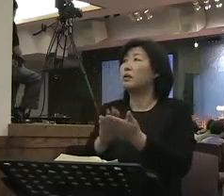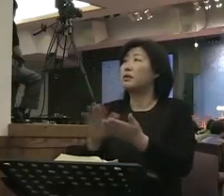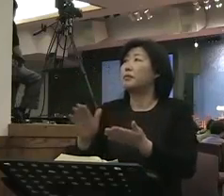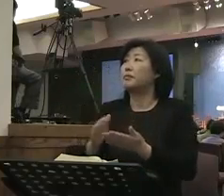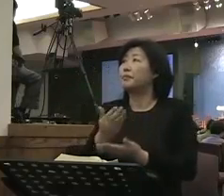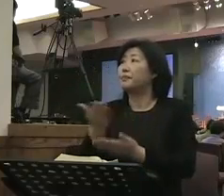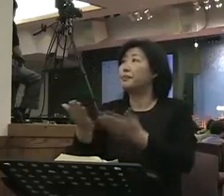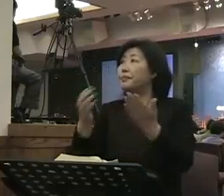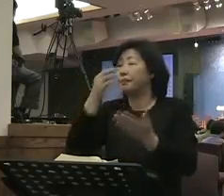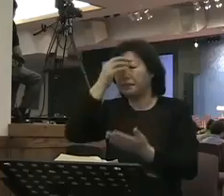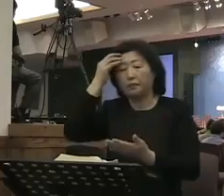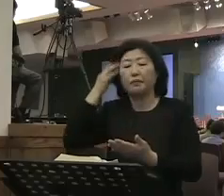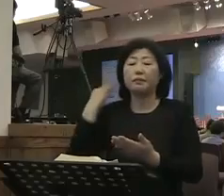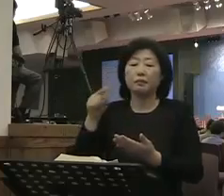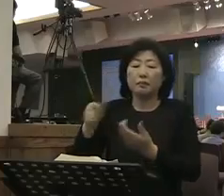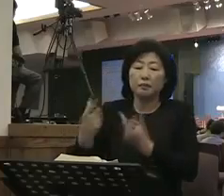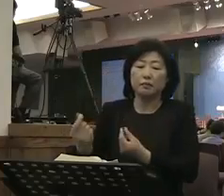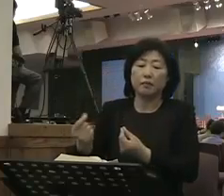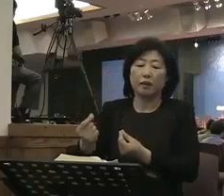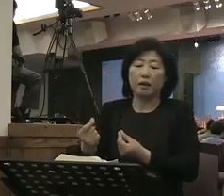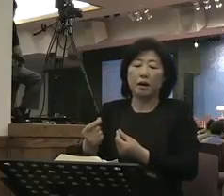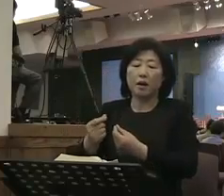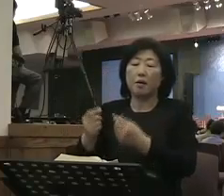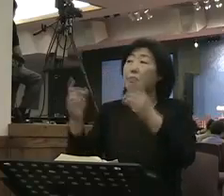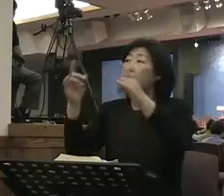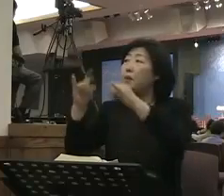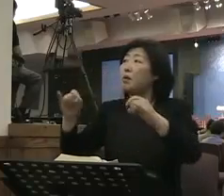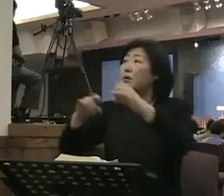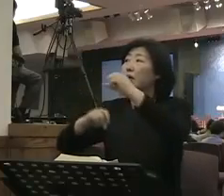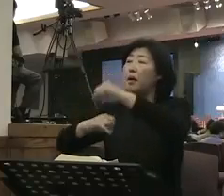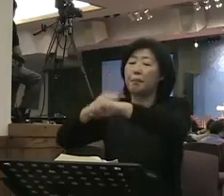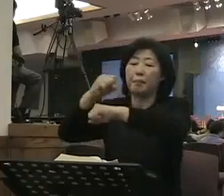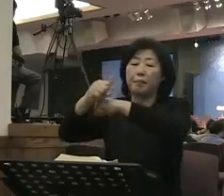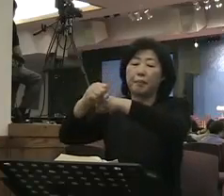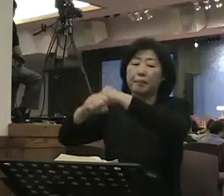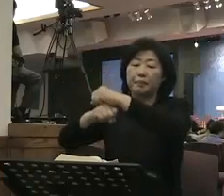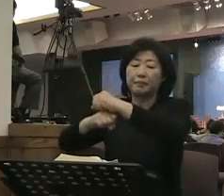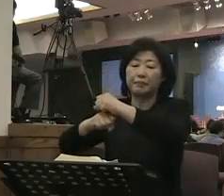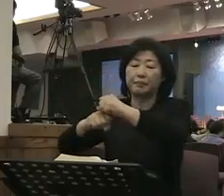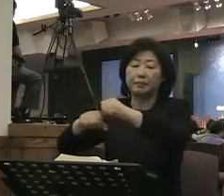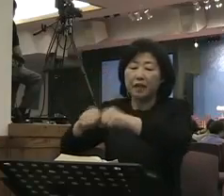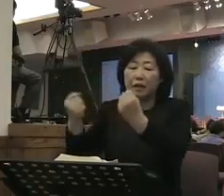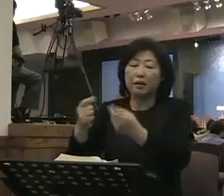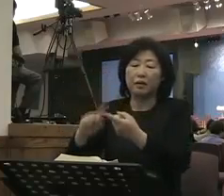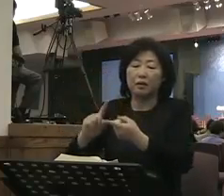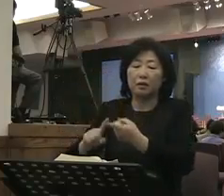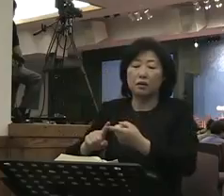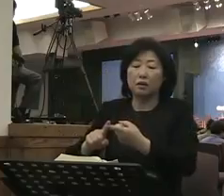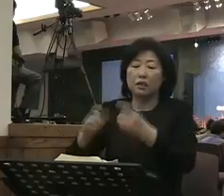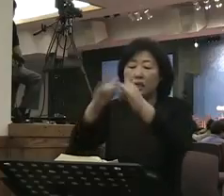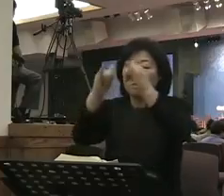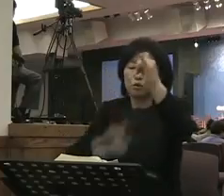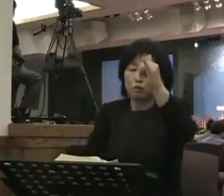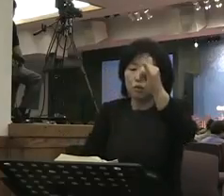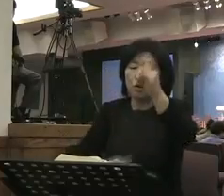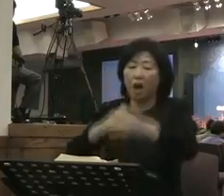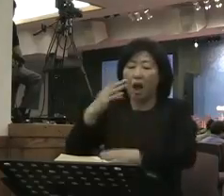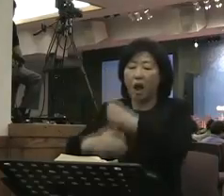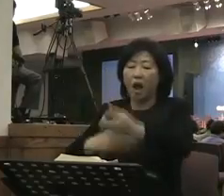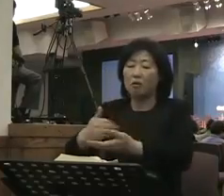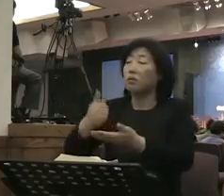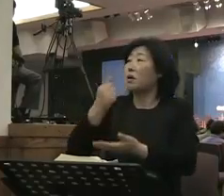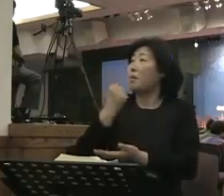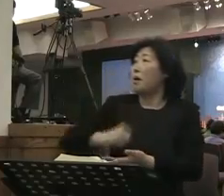여러분, 이렇게 바벨탑 사건을 통하여 인류는 하나님을 반항하게 되었고